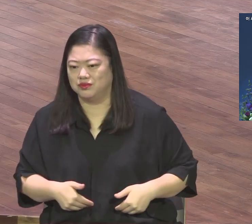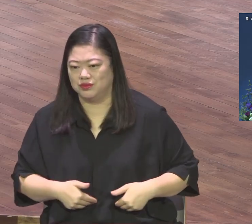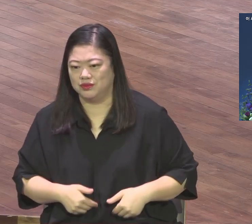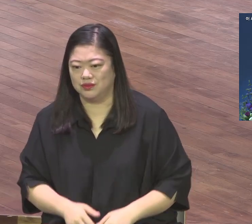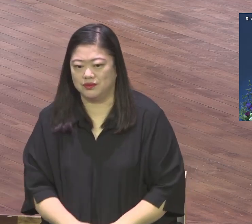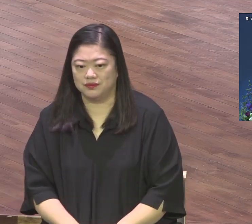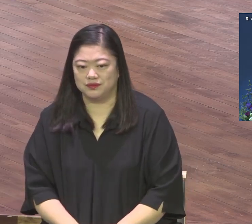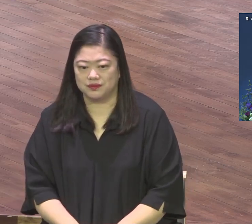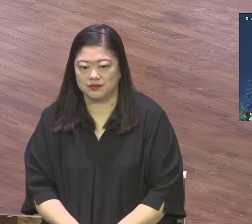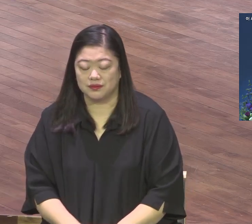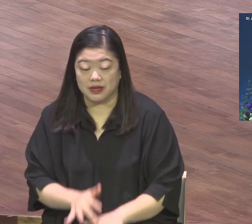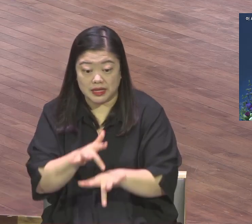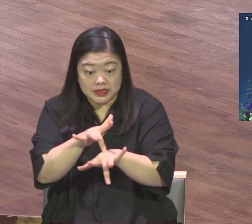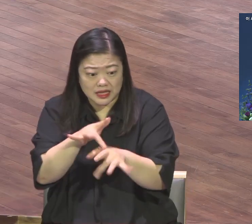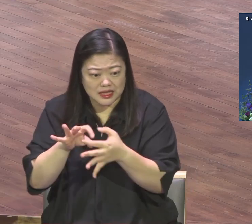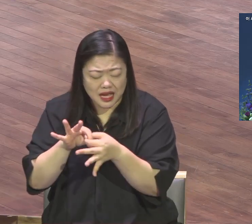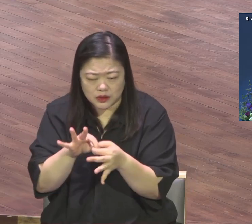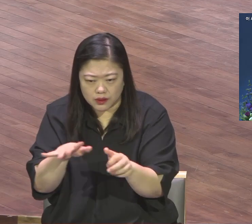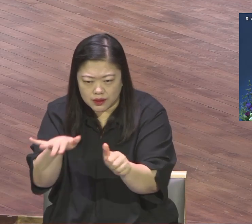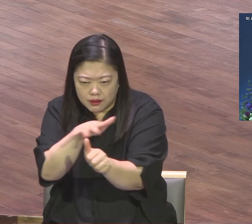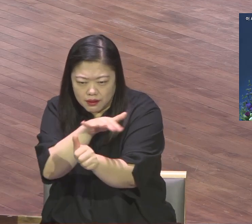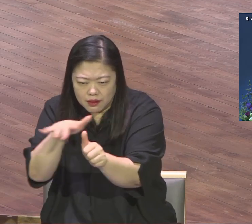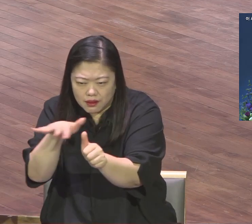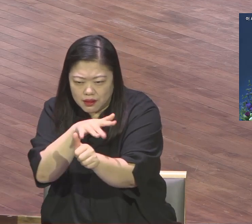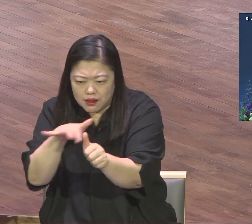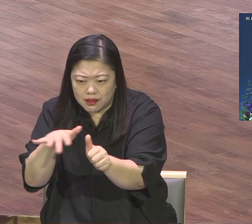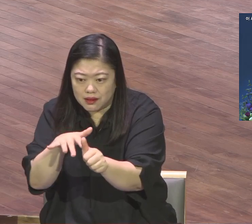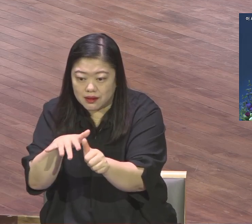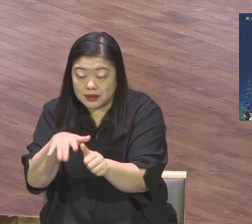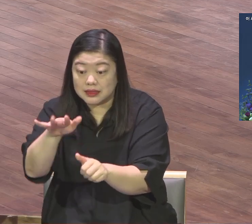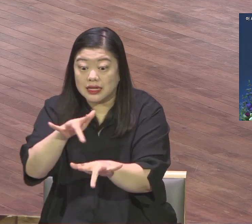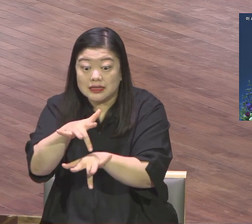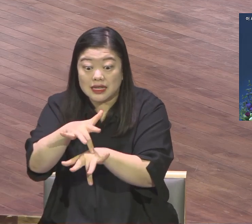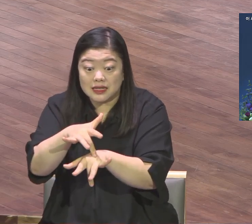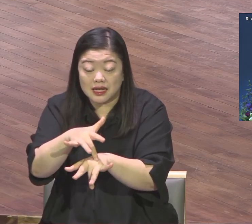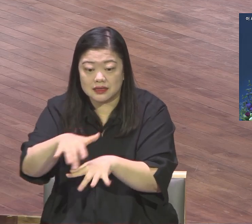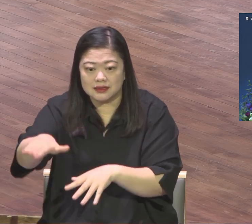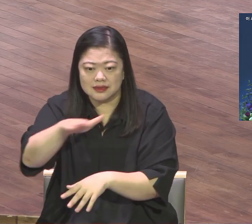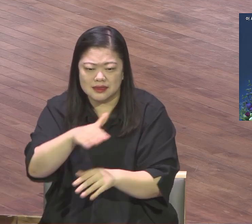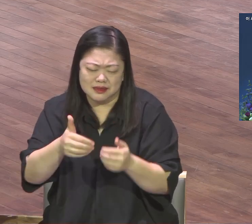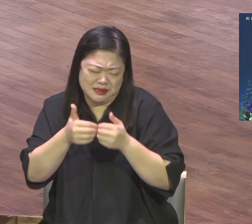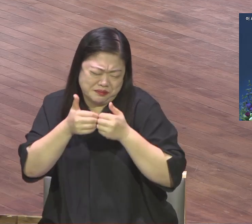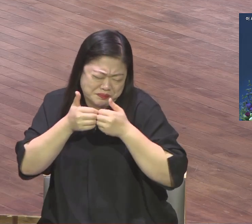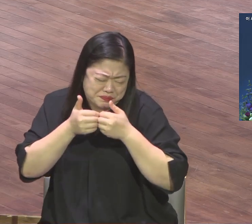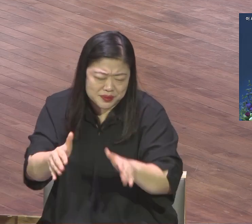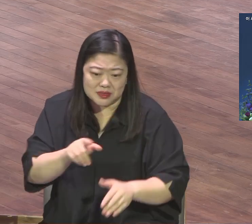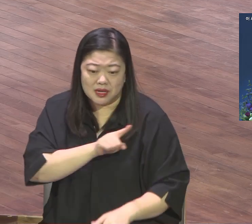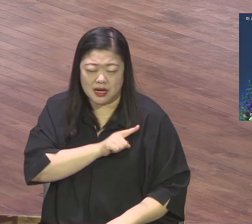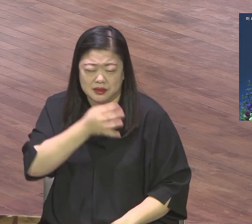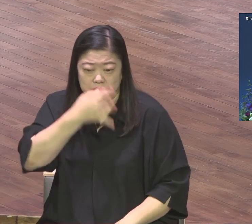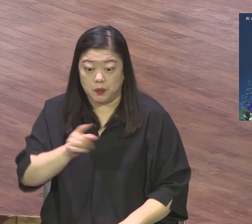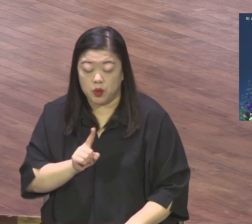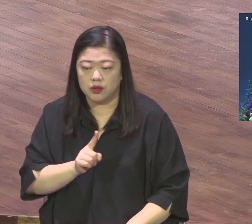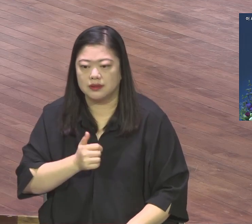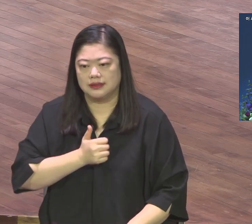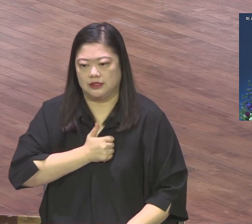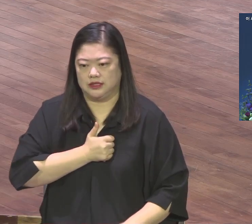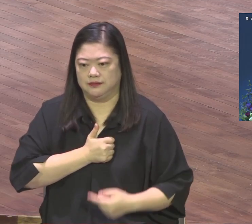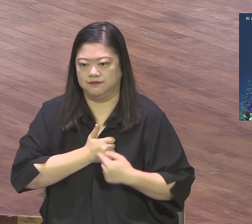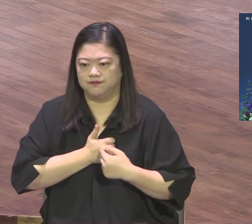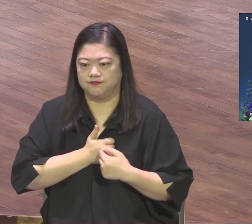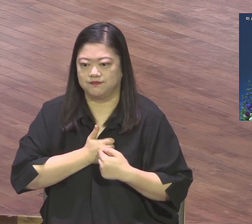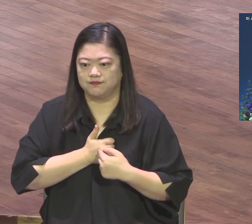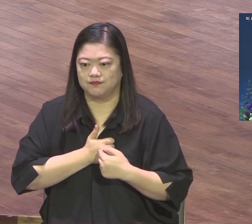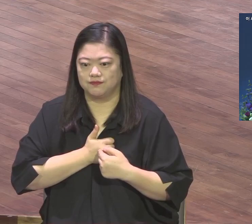있는 보루예요. 그게 자존심입니다. 그거 잡고 그거 건드리면 막 창세기 3장, 6장, 10장